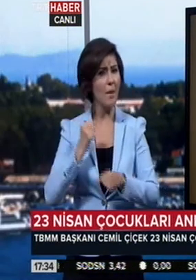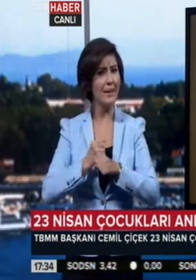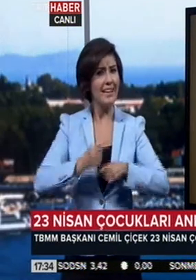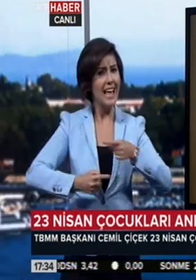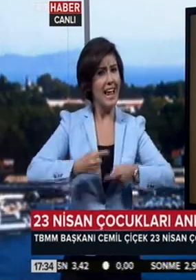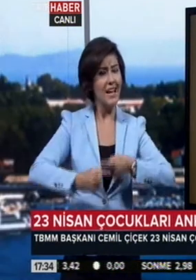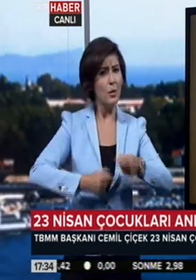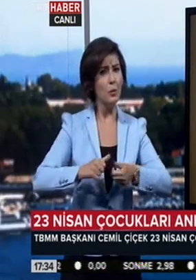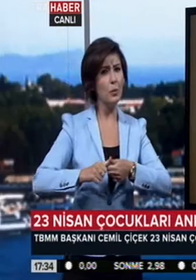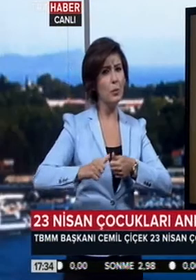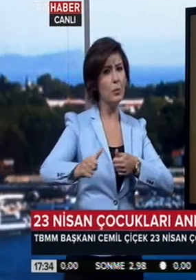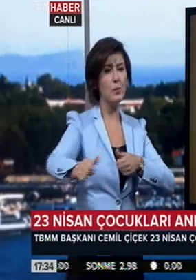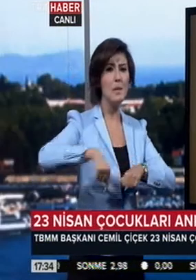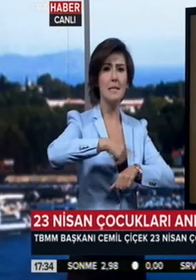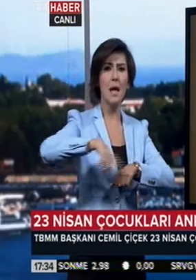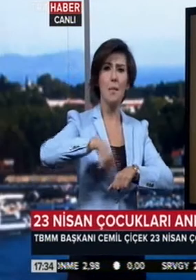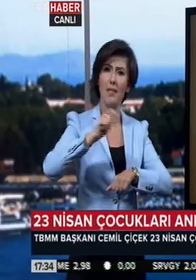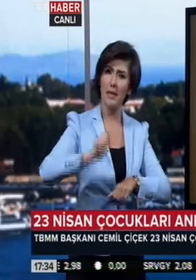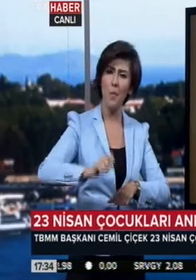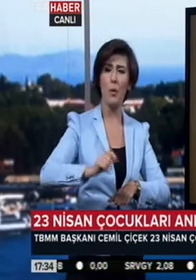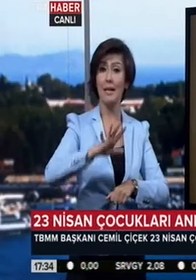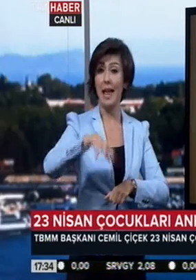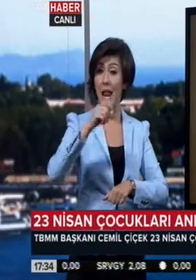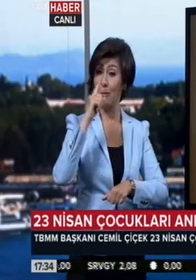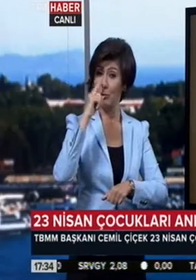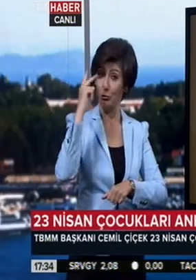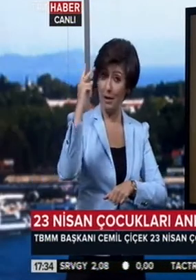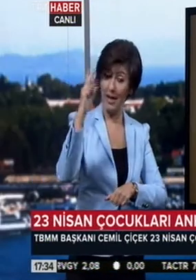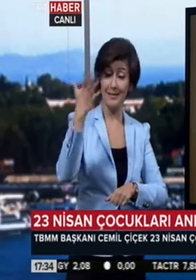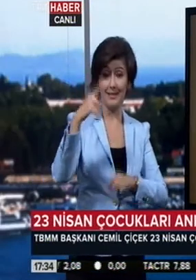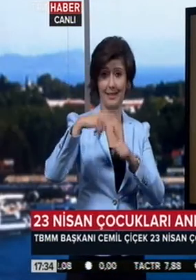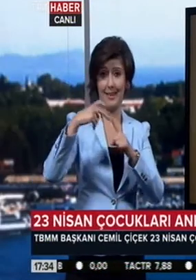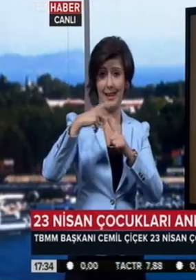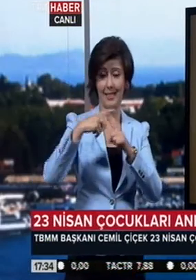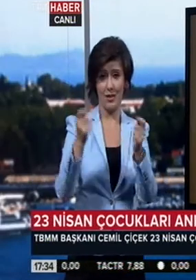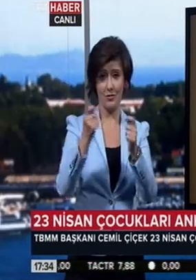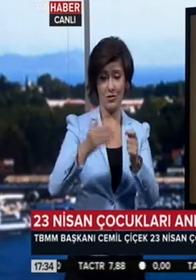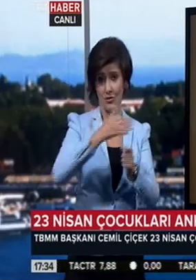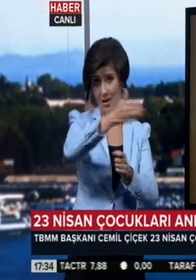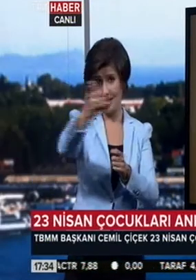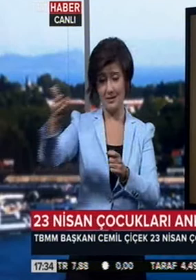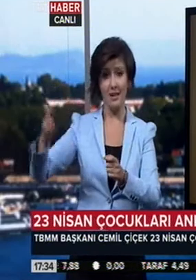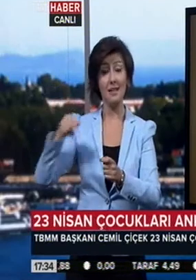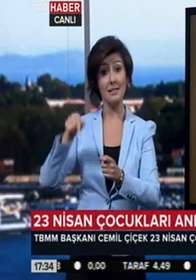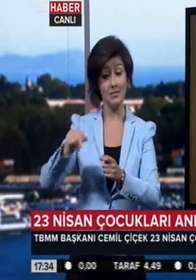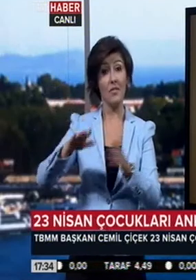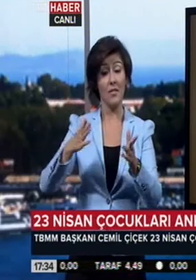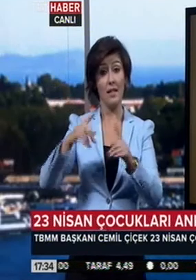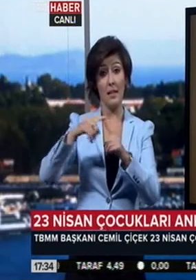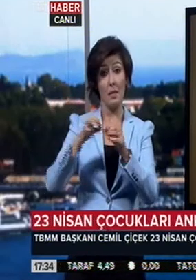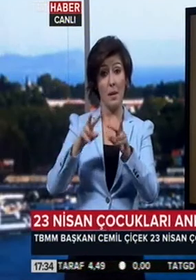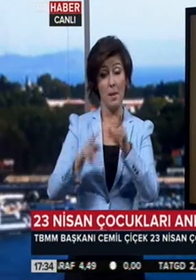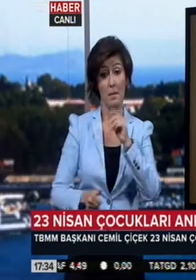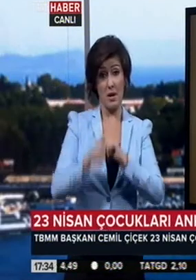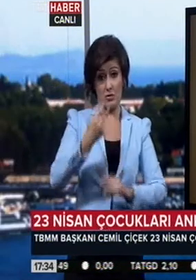geleneği uzunca bir zamandan beri sürdüren Sayın Genel Müdür'e, onun şahsında TRT çalışanlarına, Türkiye Büyük Millet Meclisi